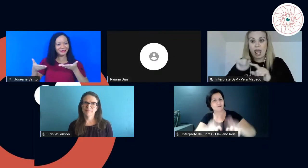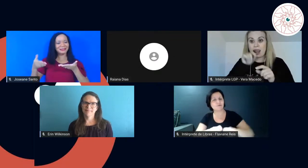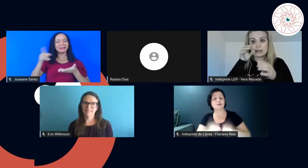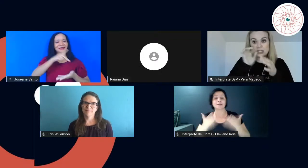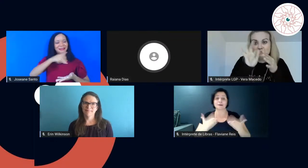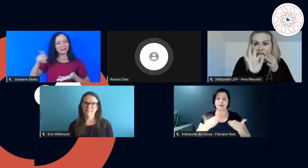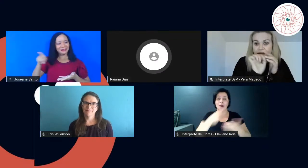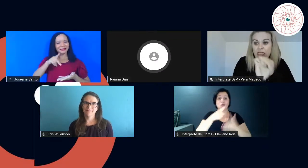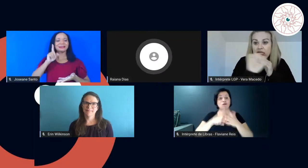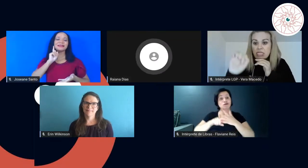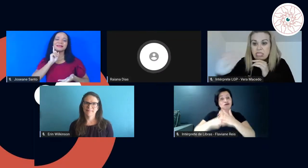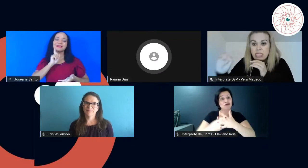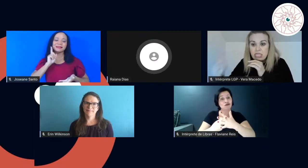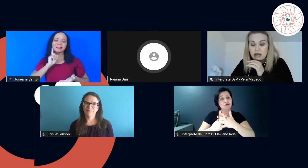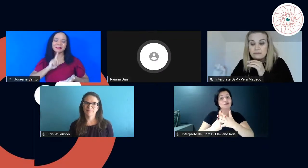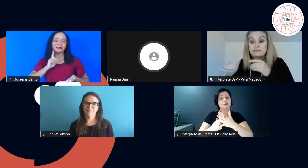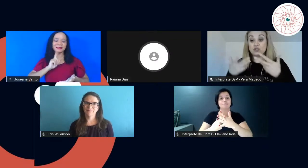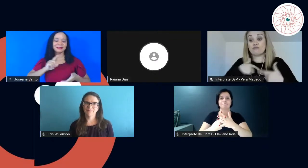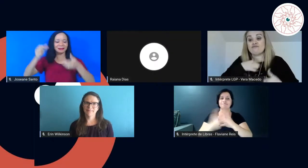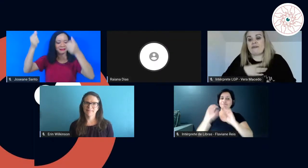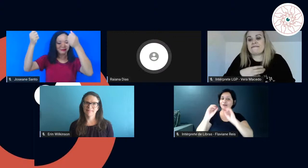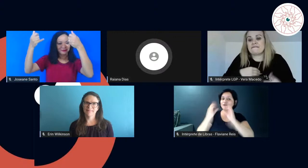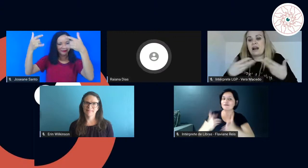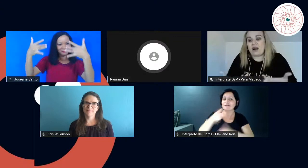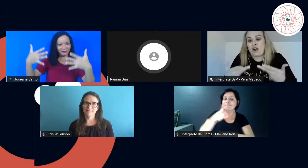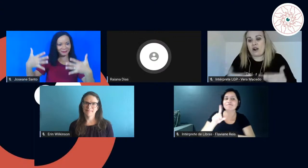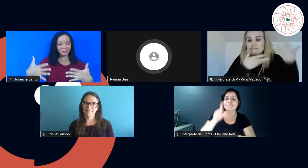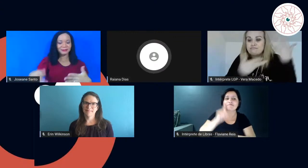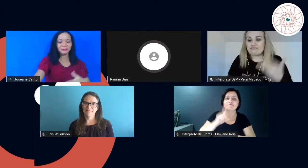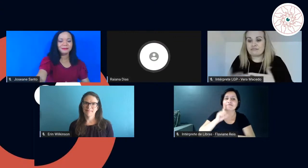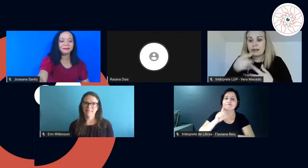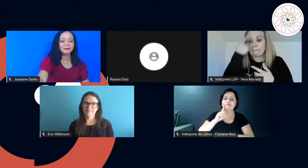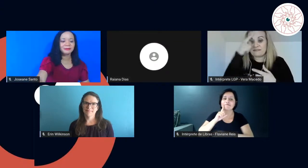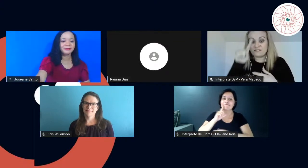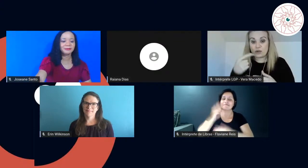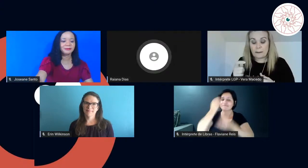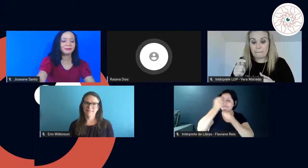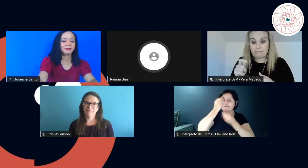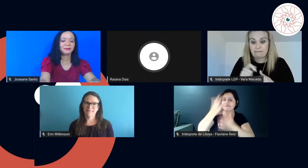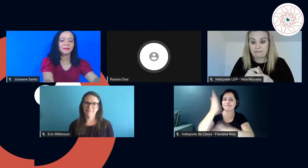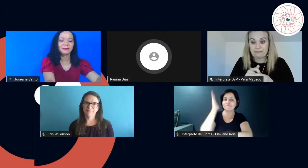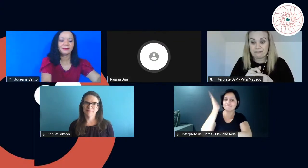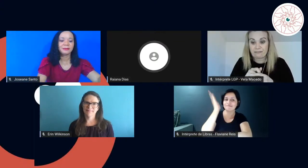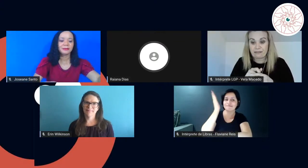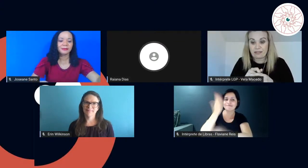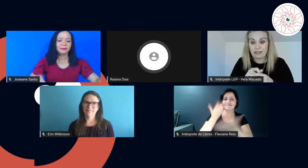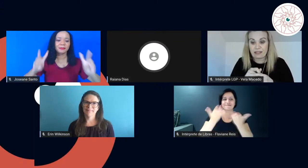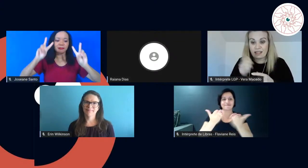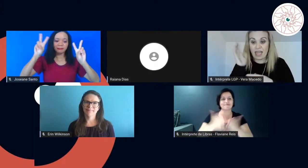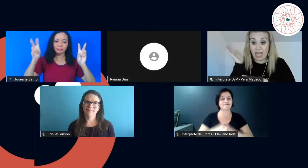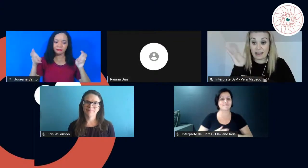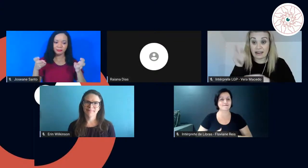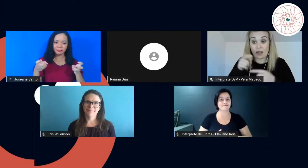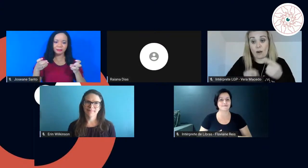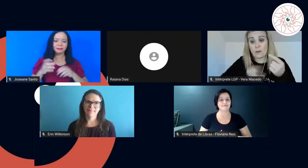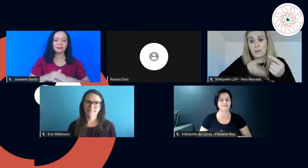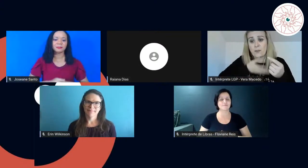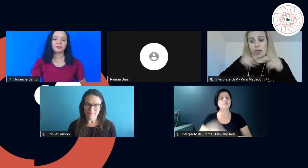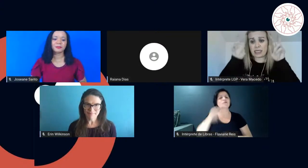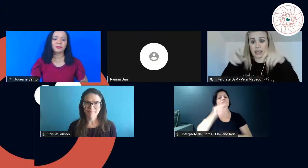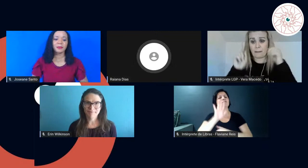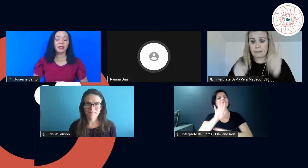assume. Então eu gostaria neste momento de convidar a professora Eren, que vai discorrer sobre o seu